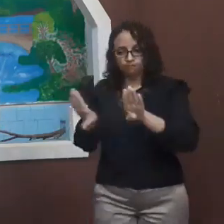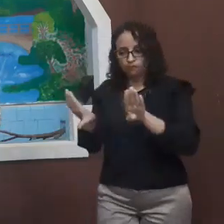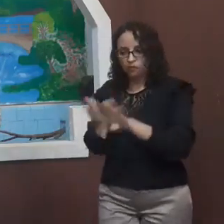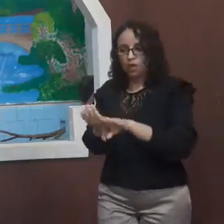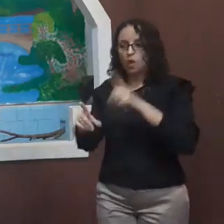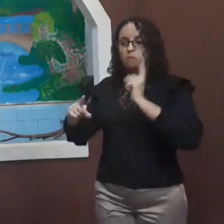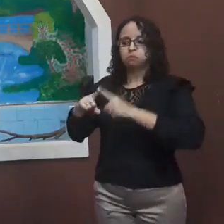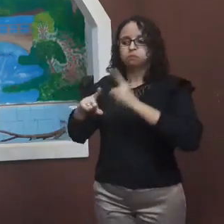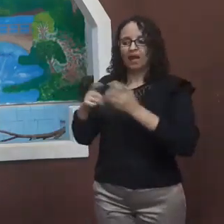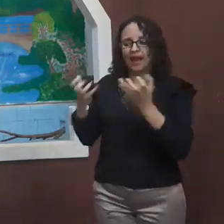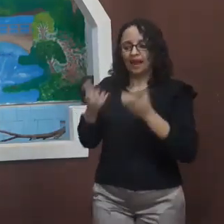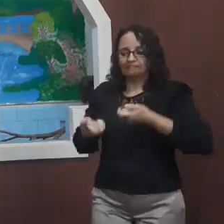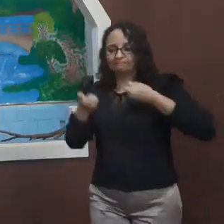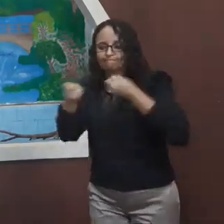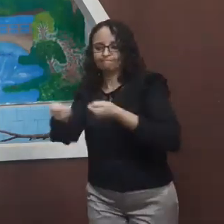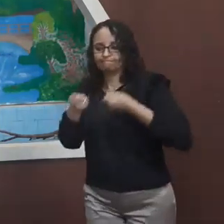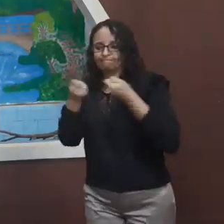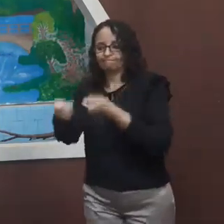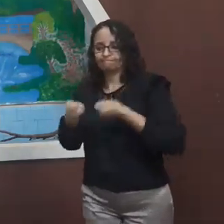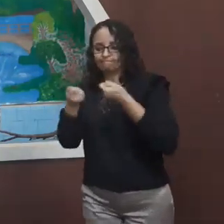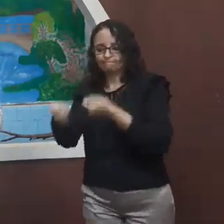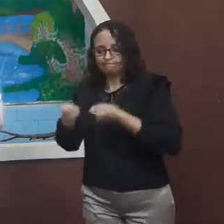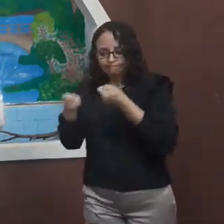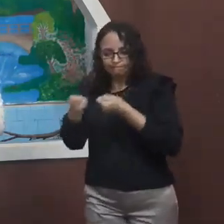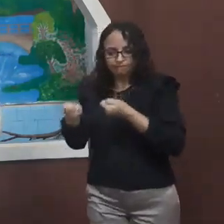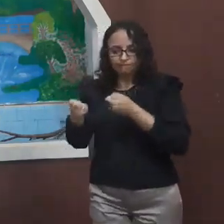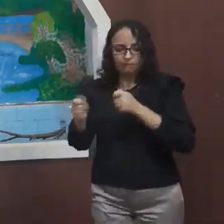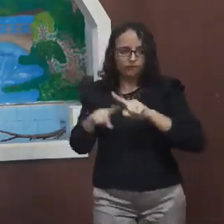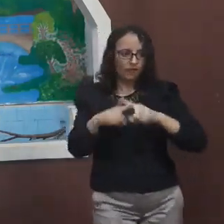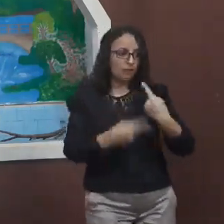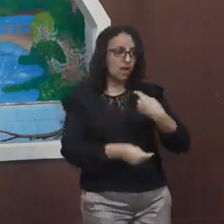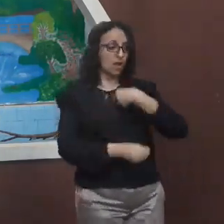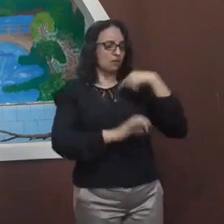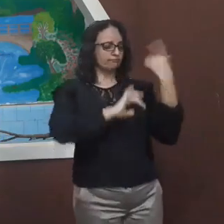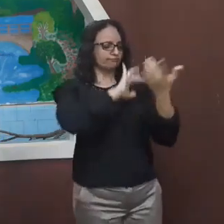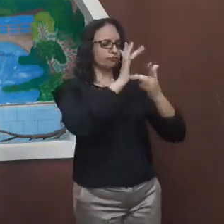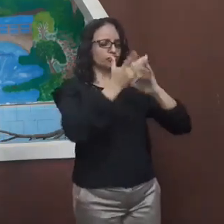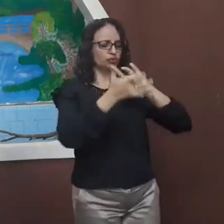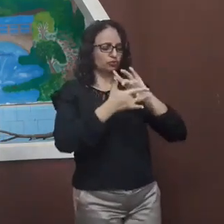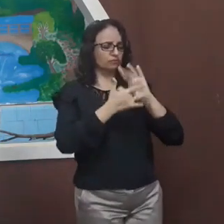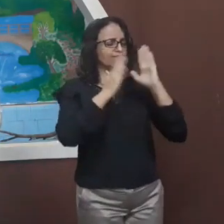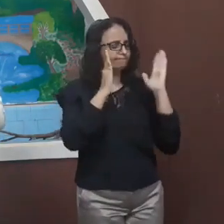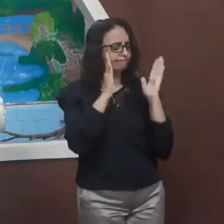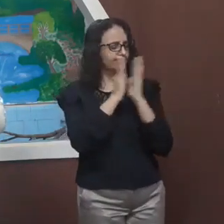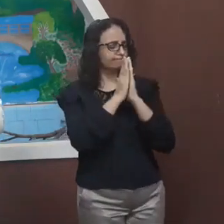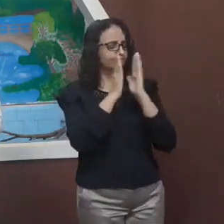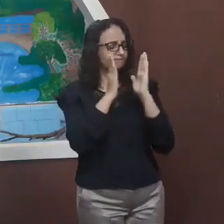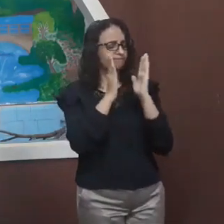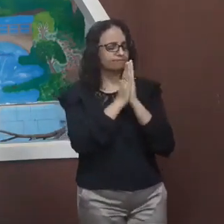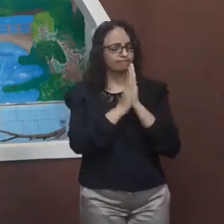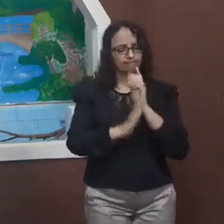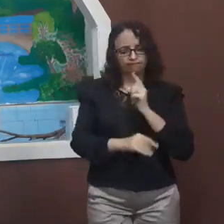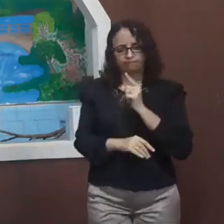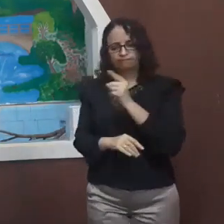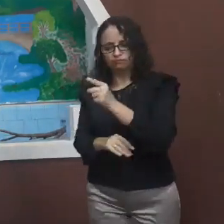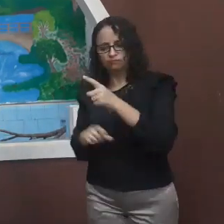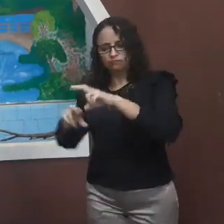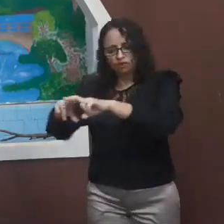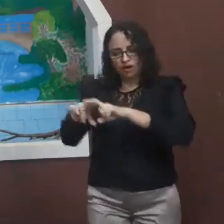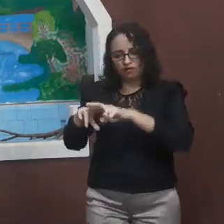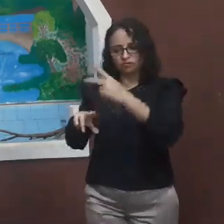apenheirá-los como trigo, mas eu orei por você para que a sua fé